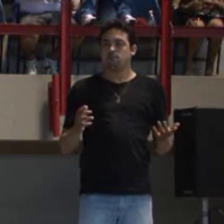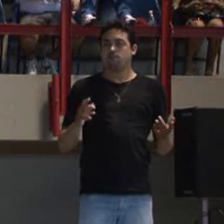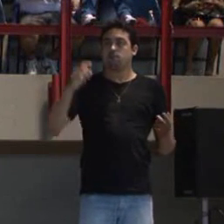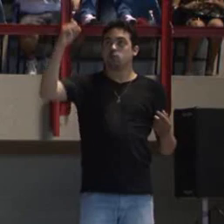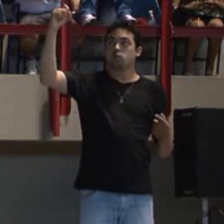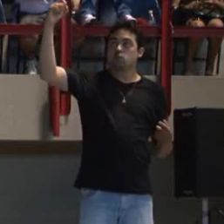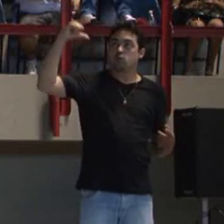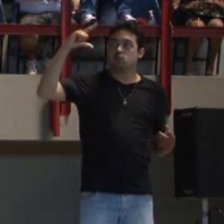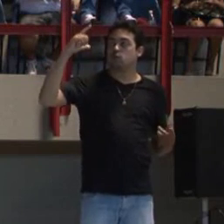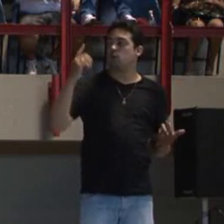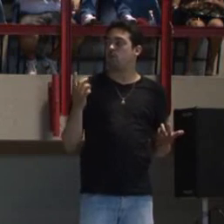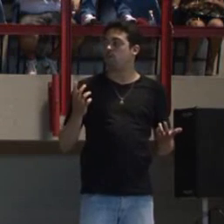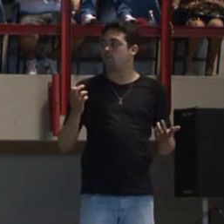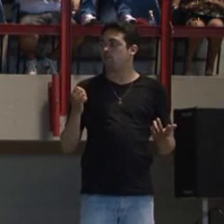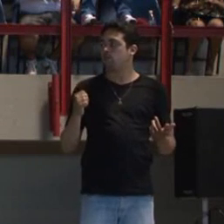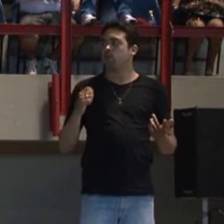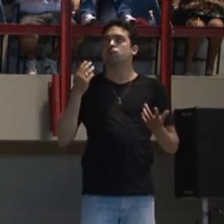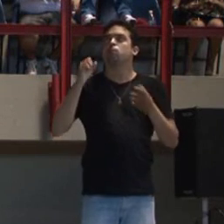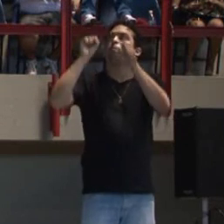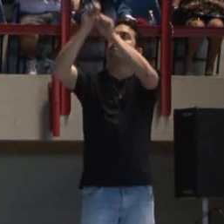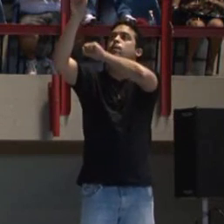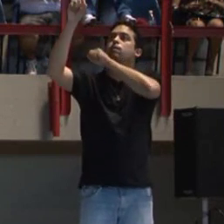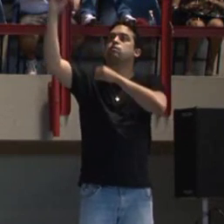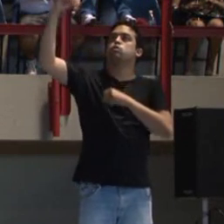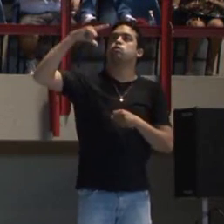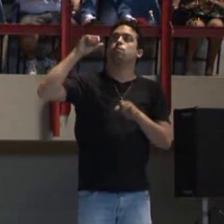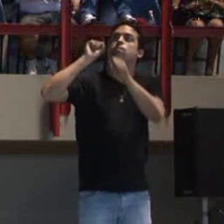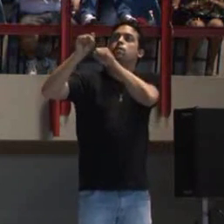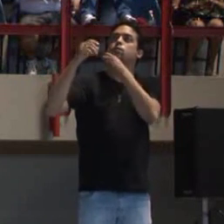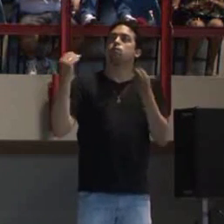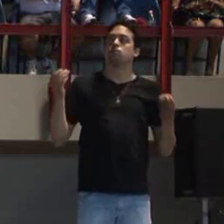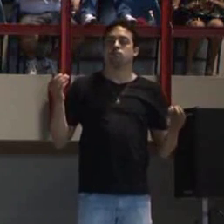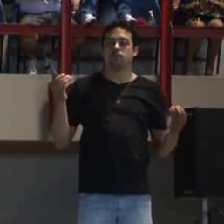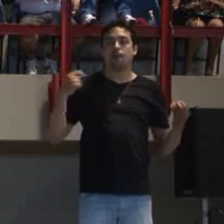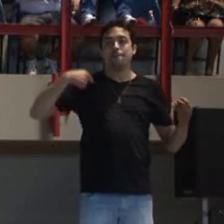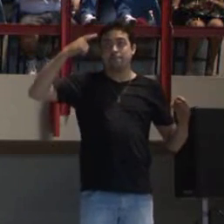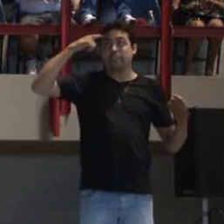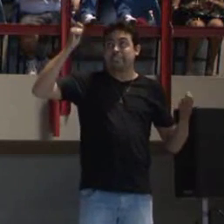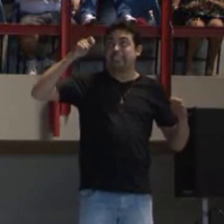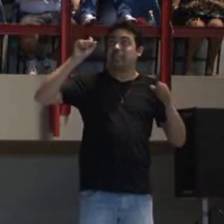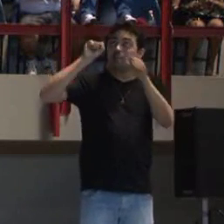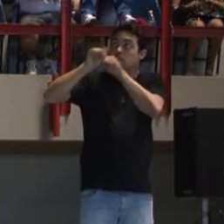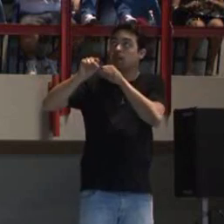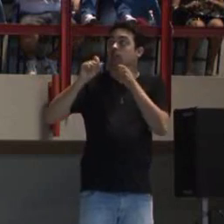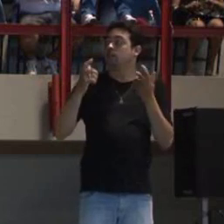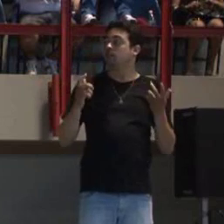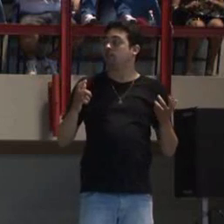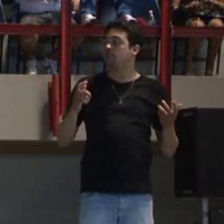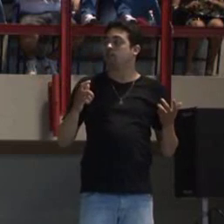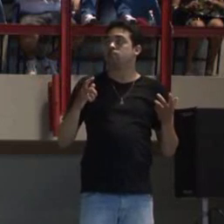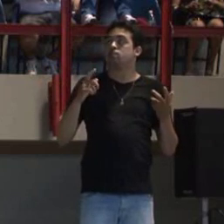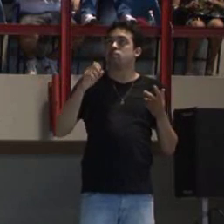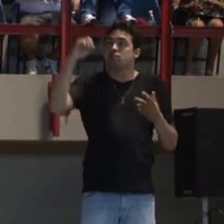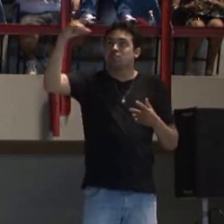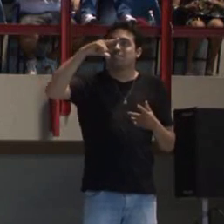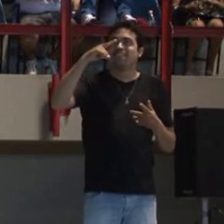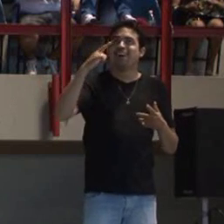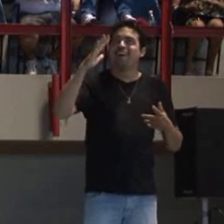Tipo o sol. Como é que tu mata o sol? Tu pode até achar que mata o sol. Sol, você vai morrer,